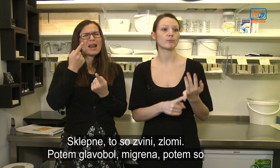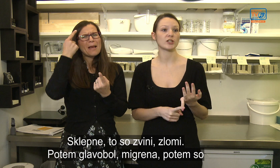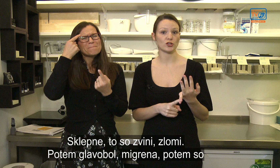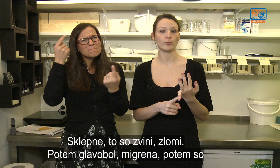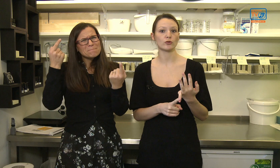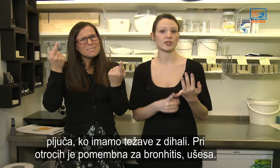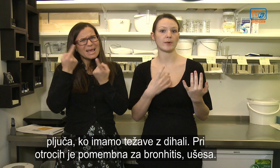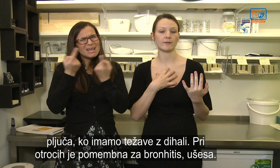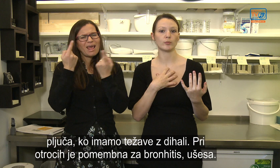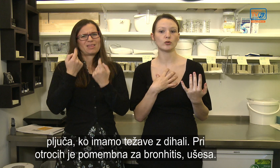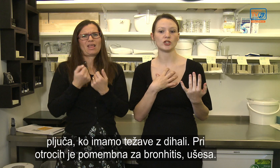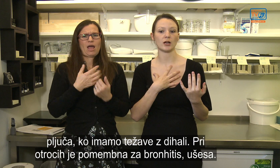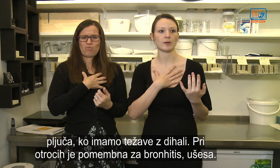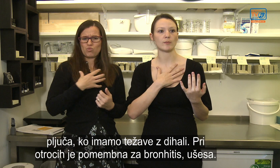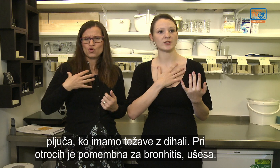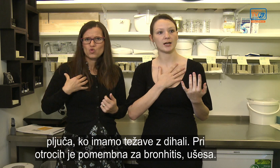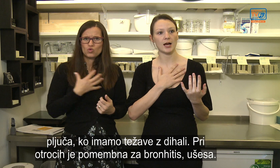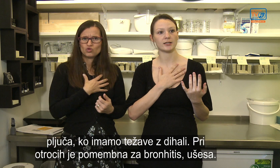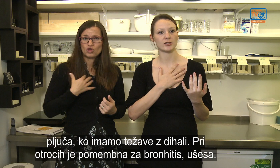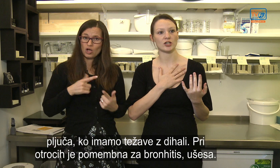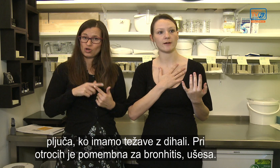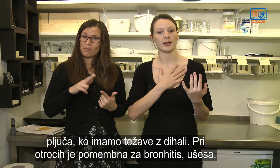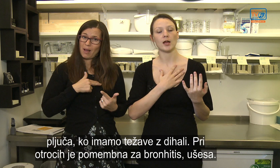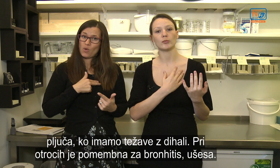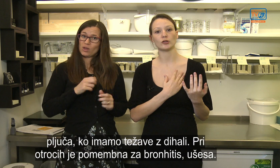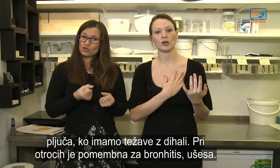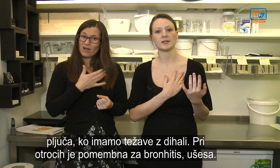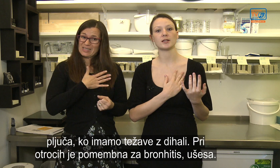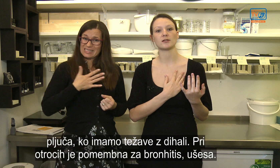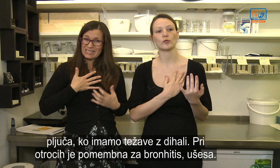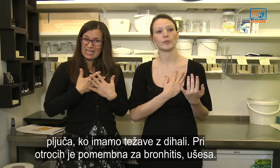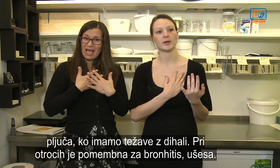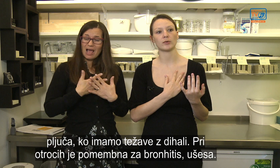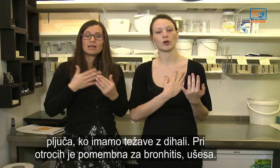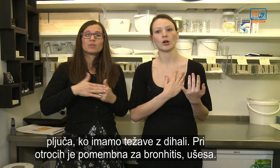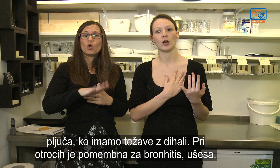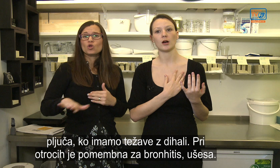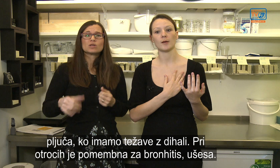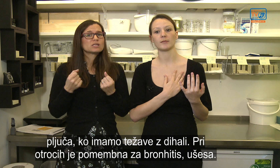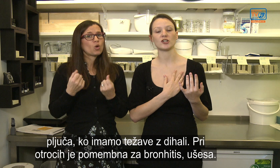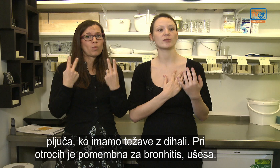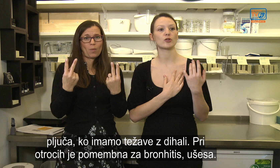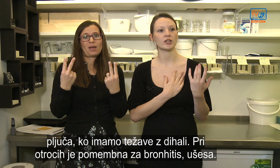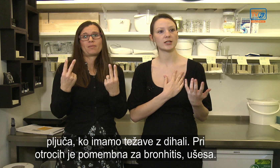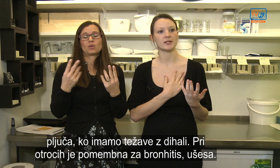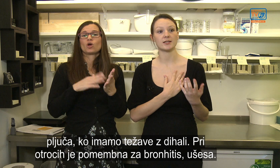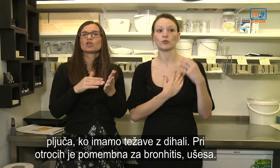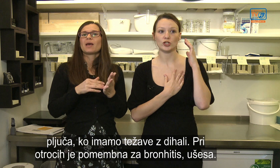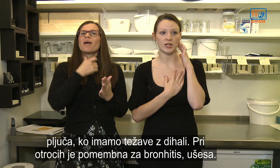potem so se pravi pljuča, kar imamo z dihali težave. Pri otrocih je zelo pomembno kakšni bronhitisi,